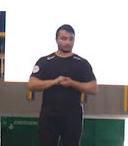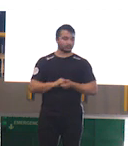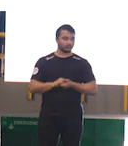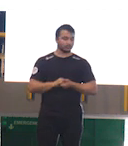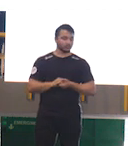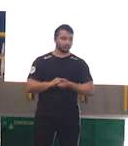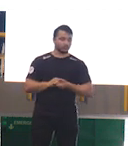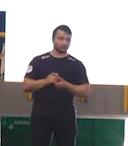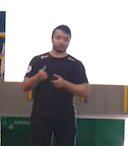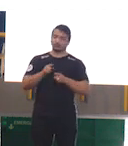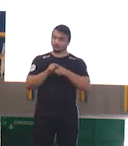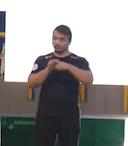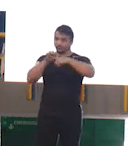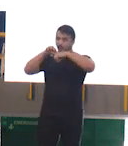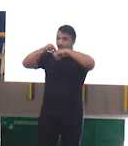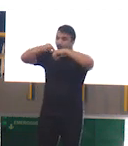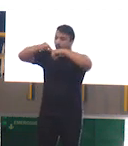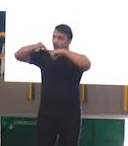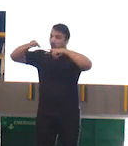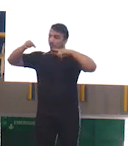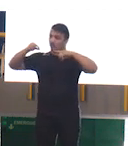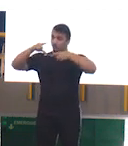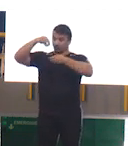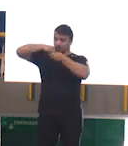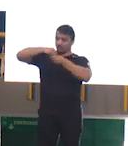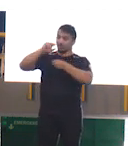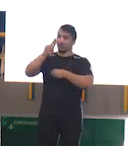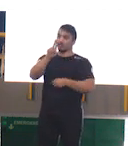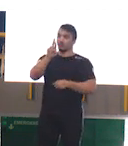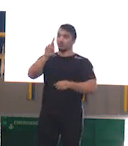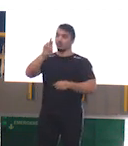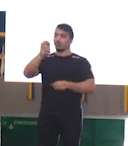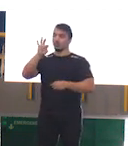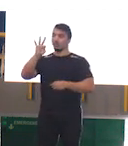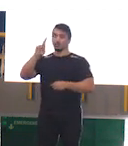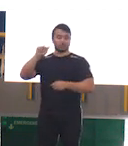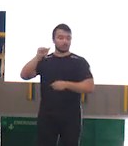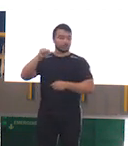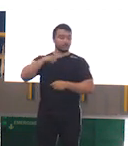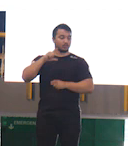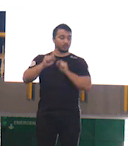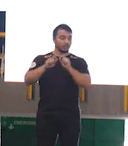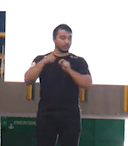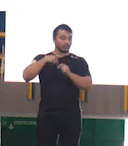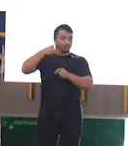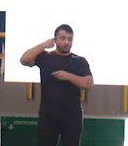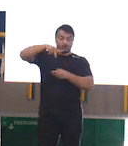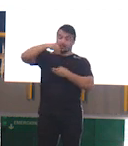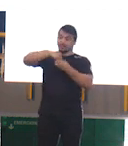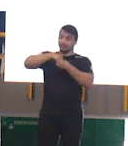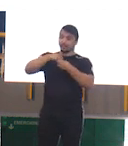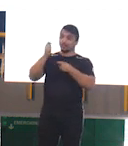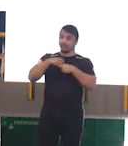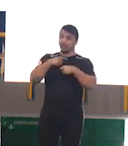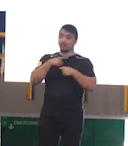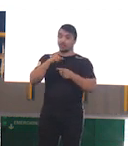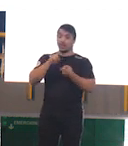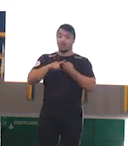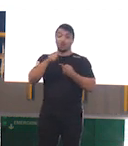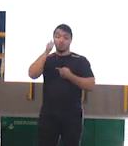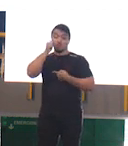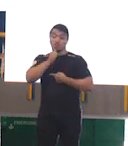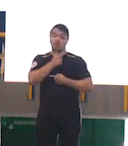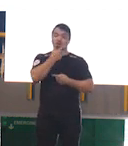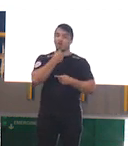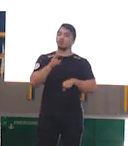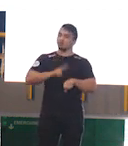um canal comum à ejaculação e ao sistema urinário. Enquanto que na mulher existe